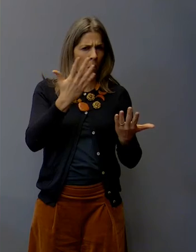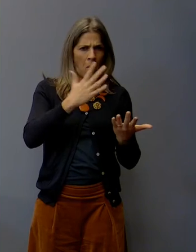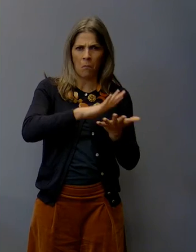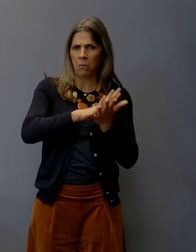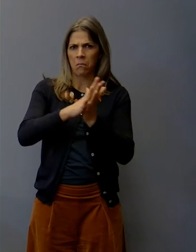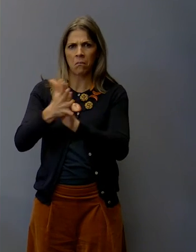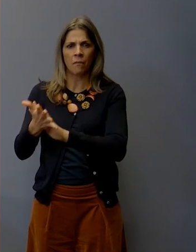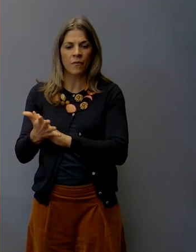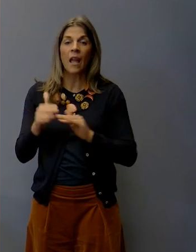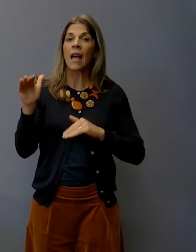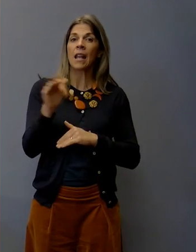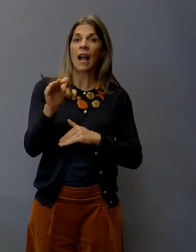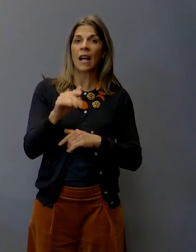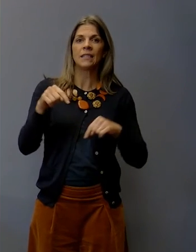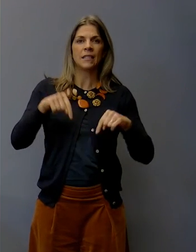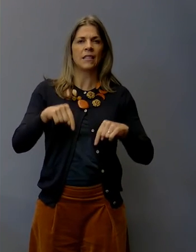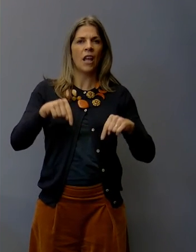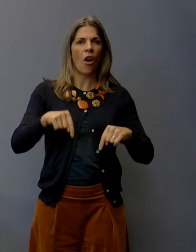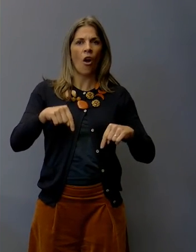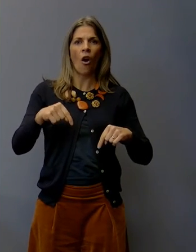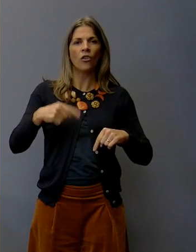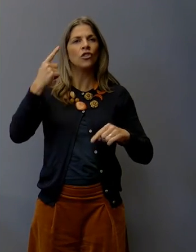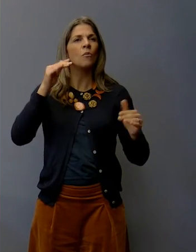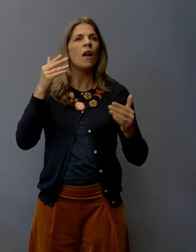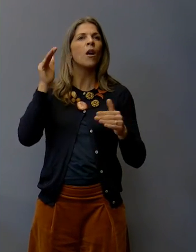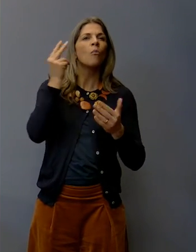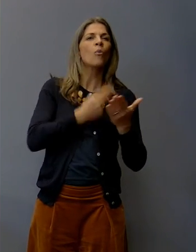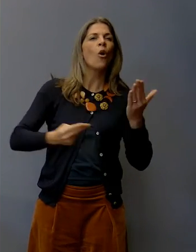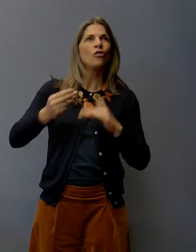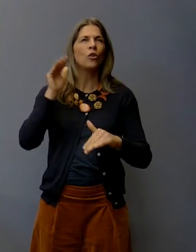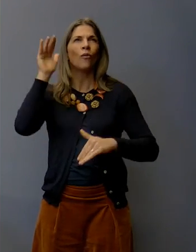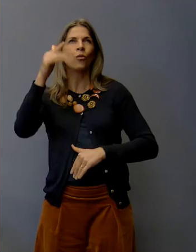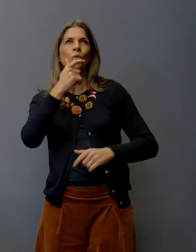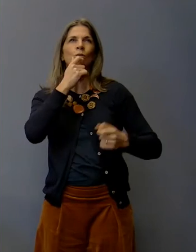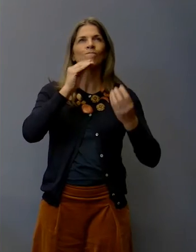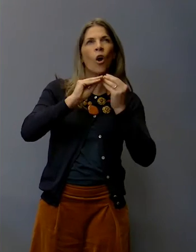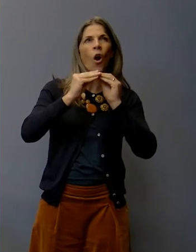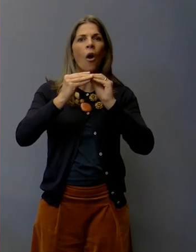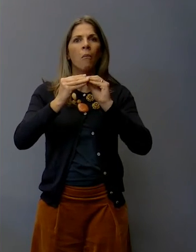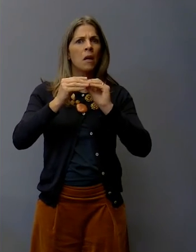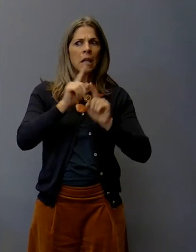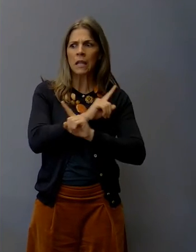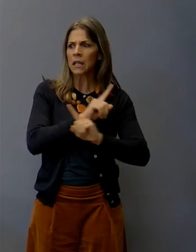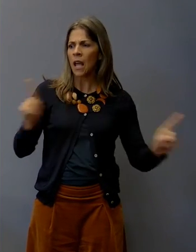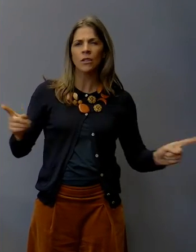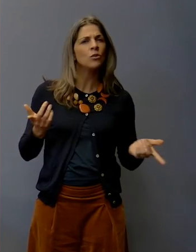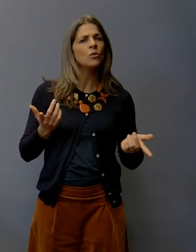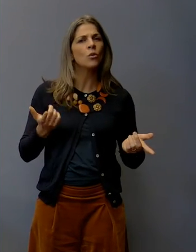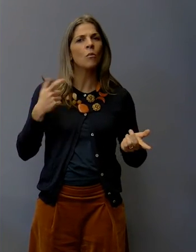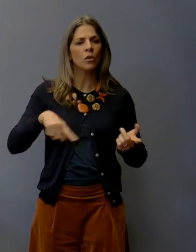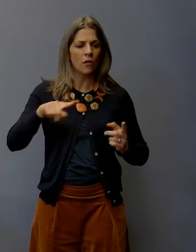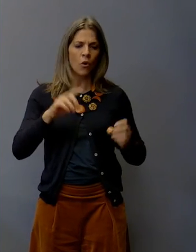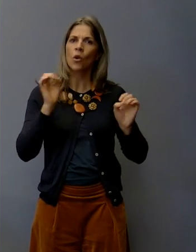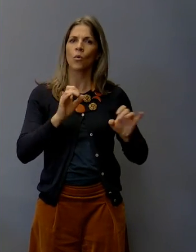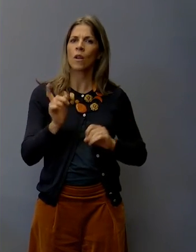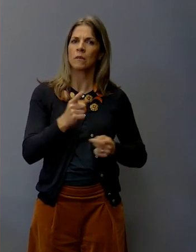presente nessuno di loro fa più progetti per il futuro perché gli abbiamo insegnato a vivere solo nel presente e mi